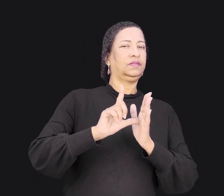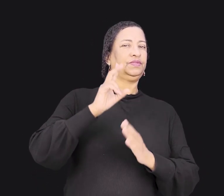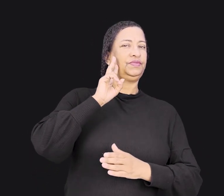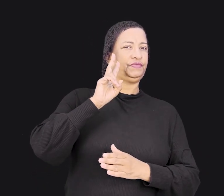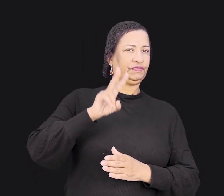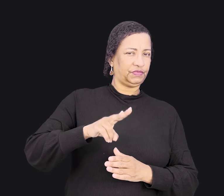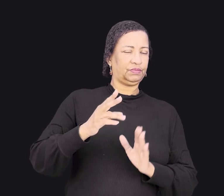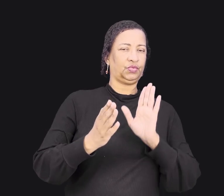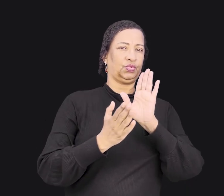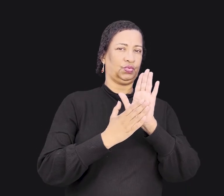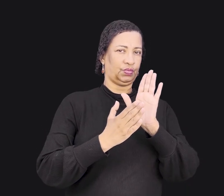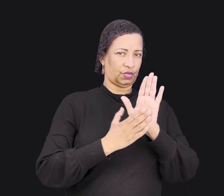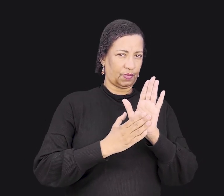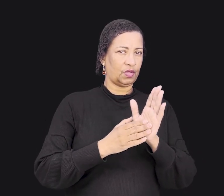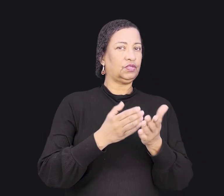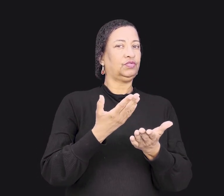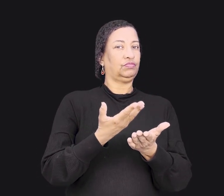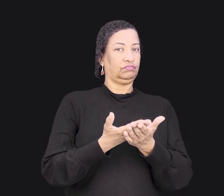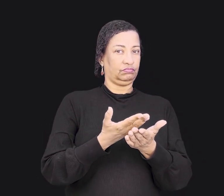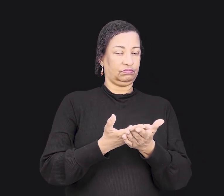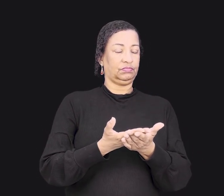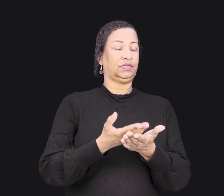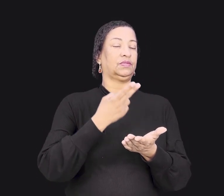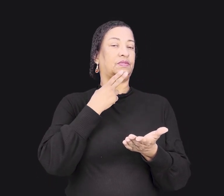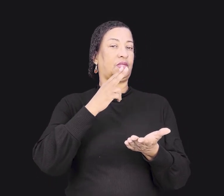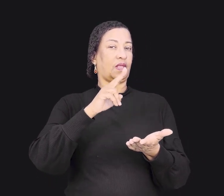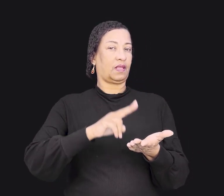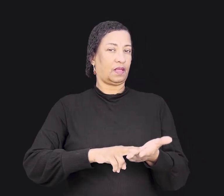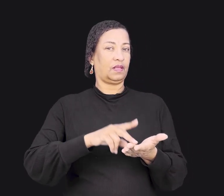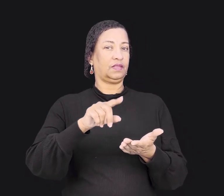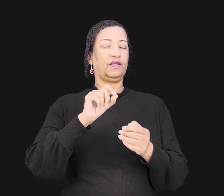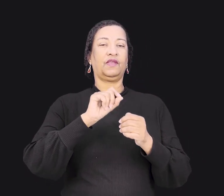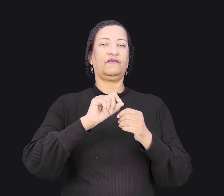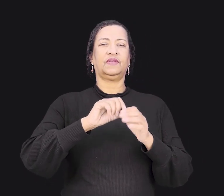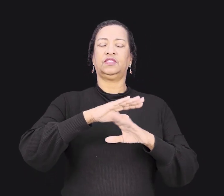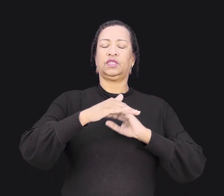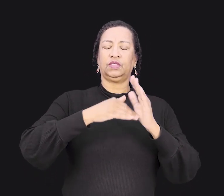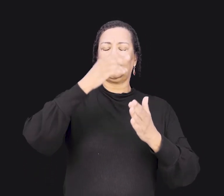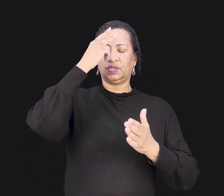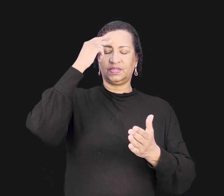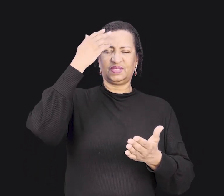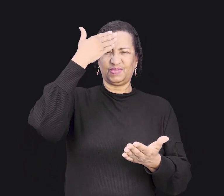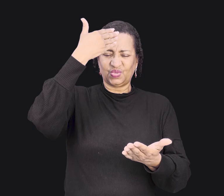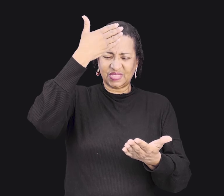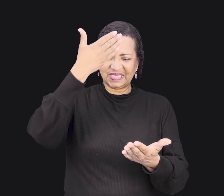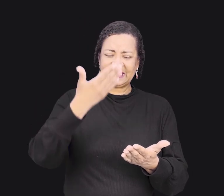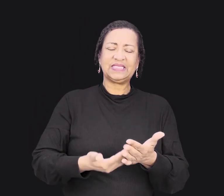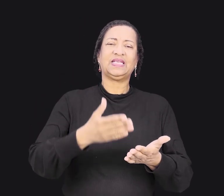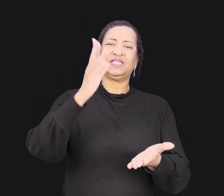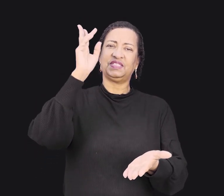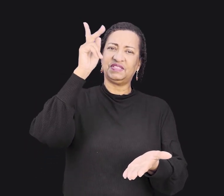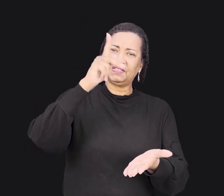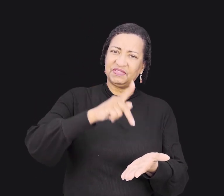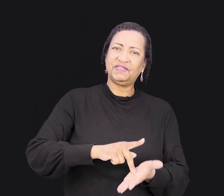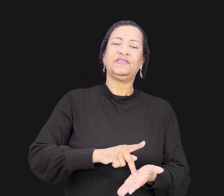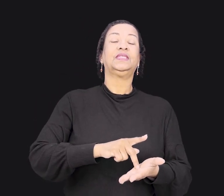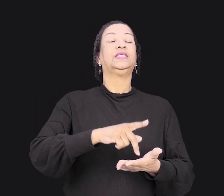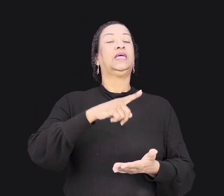anteriormente, o propósito desta epístola é fazer com que todos os que creem realmente creiam e então tenham a